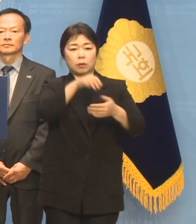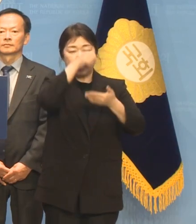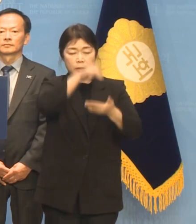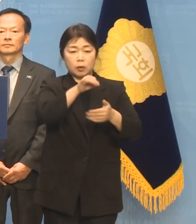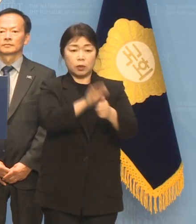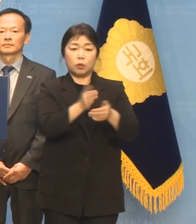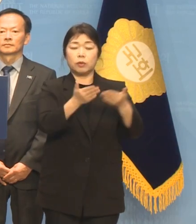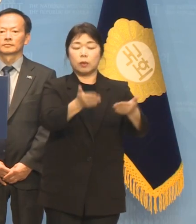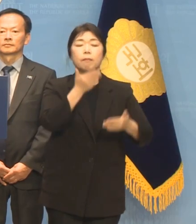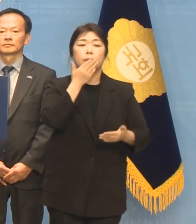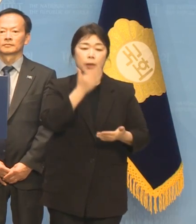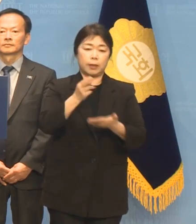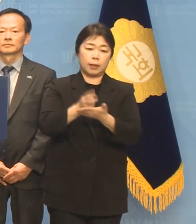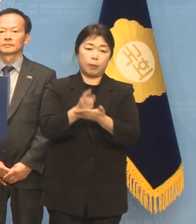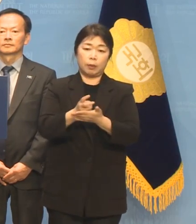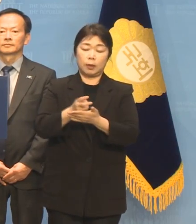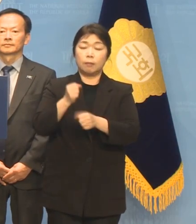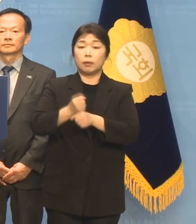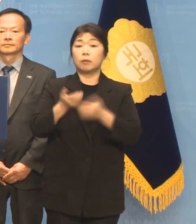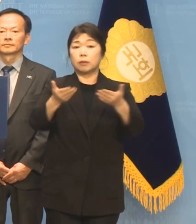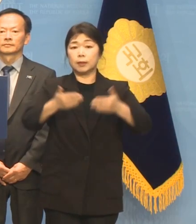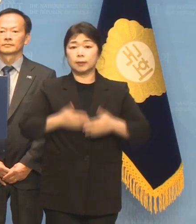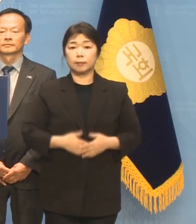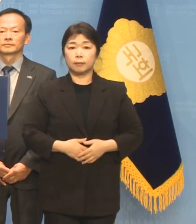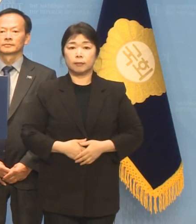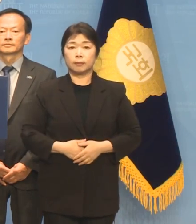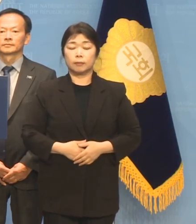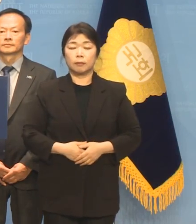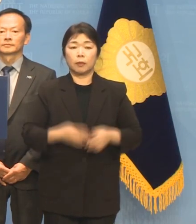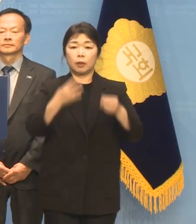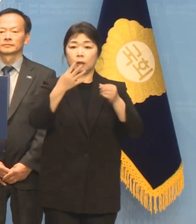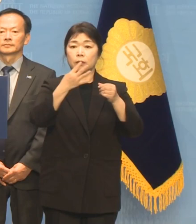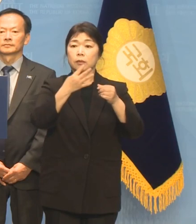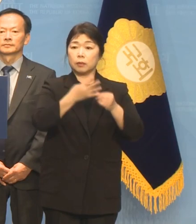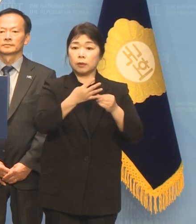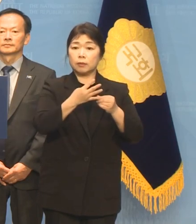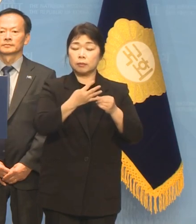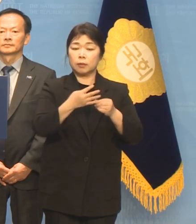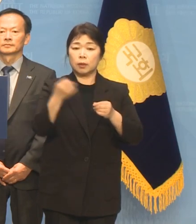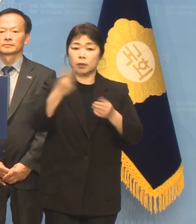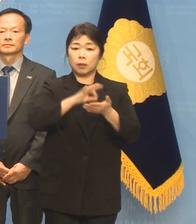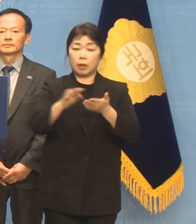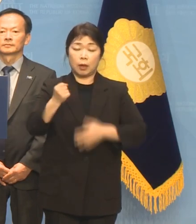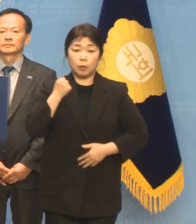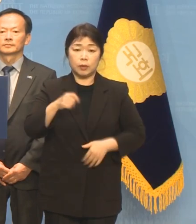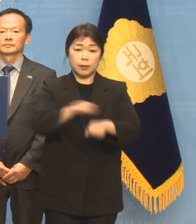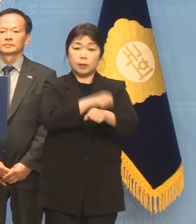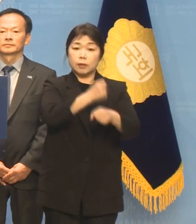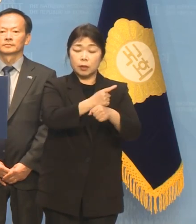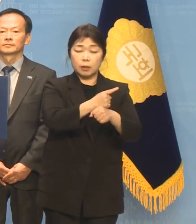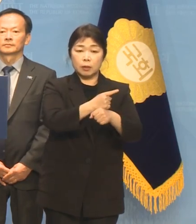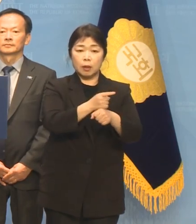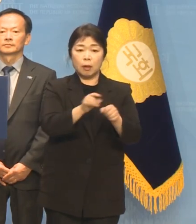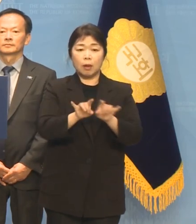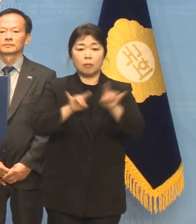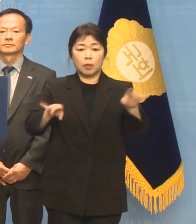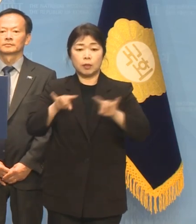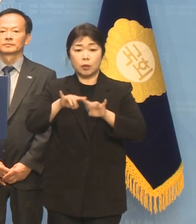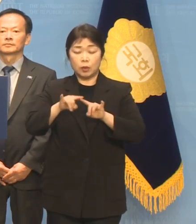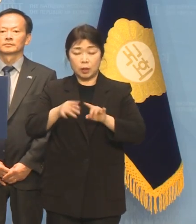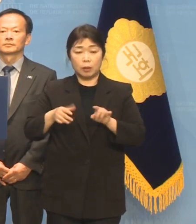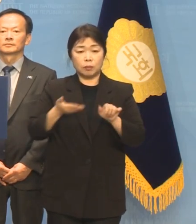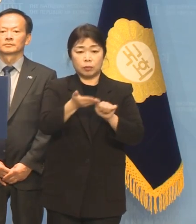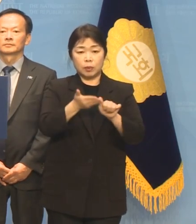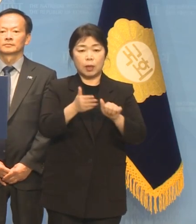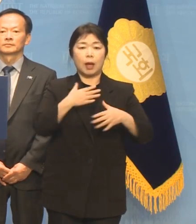있는 제도적 기반을 만들겠습니다 넷째 재생에너지의 특징인 분산형 전력 시스템의